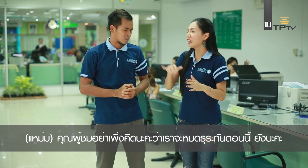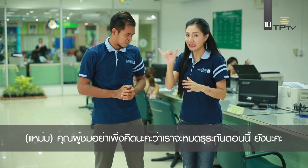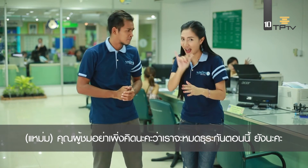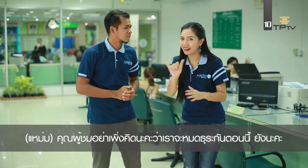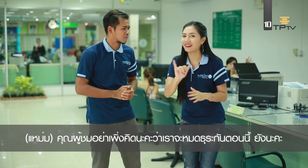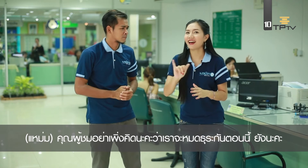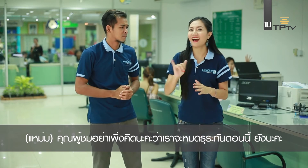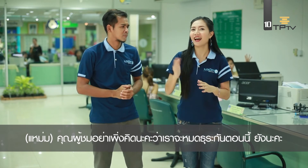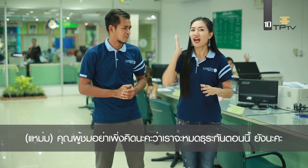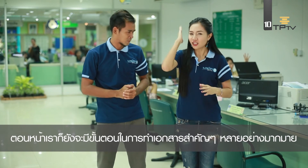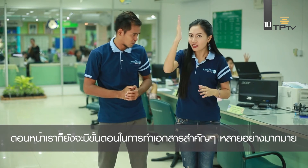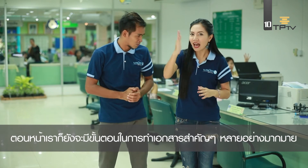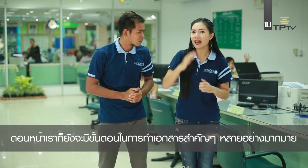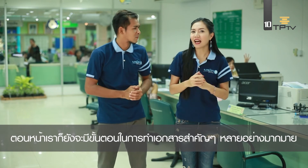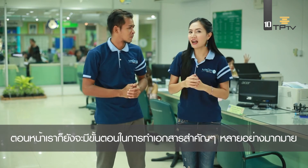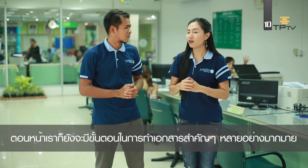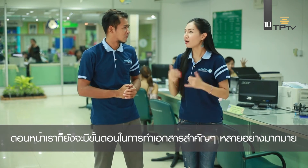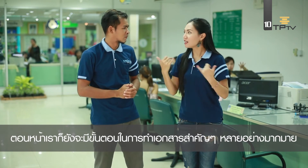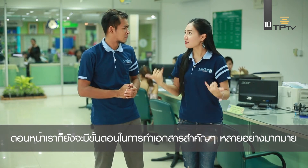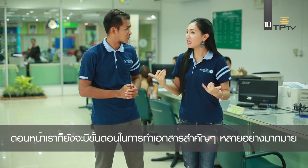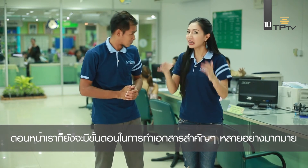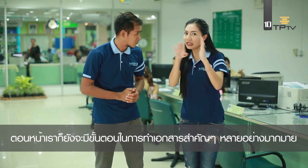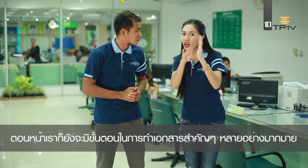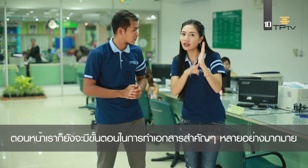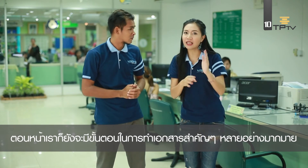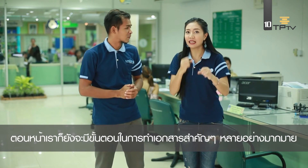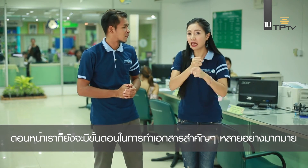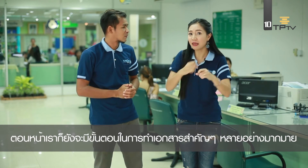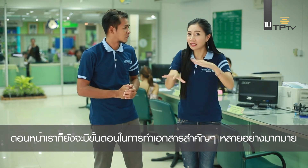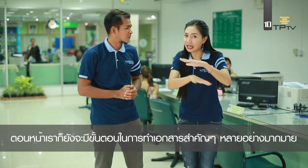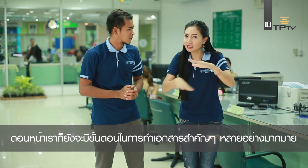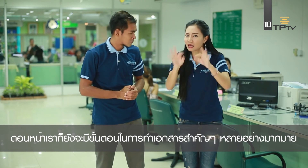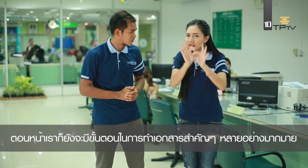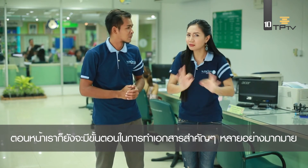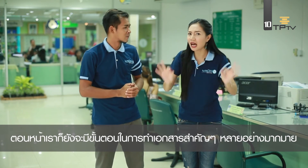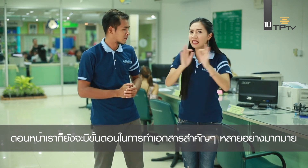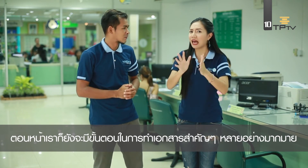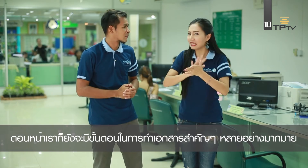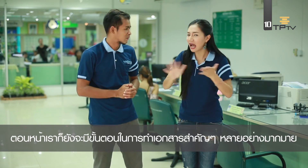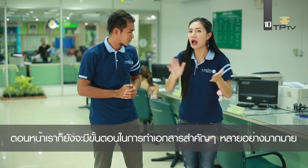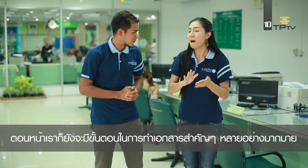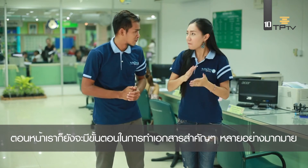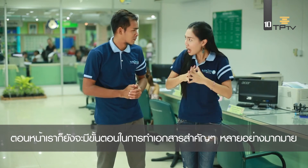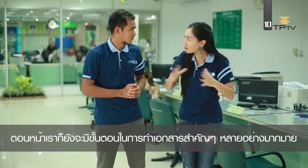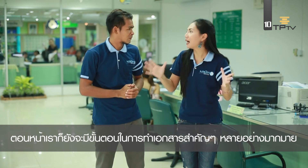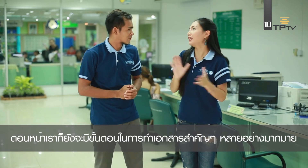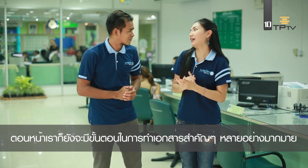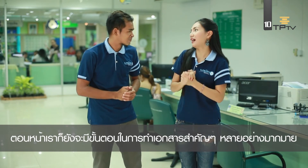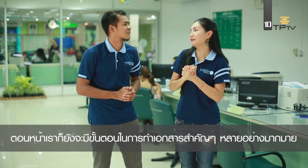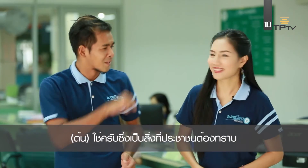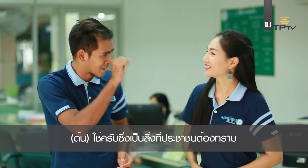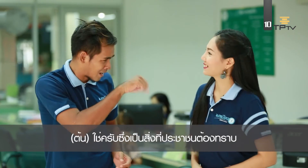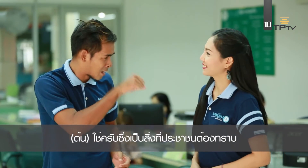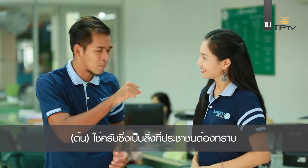นี้ยังนะคะตอนหน้านะคะเราก็ยังจะมีขั้นตอนในการทำเอกสารสำคัญสำคัญหลายอย่างมากมายเลย